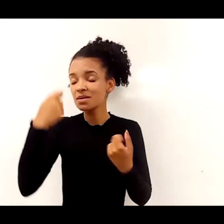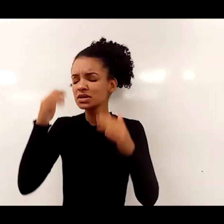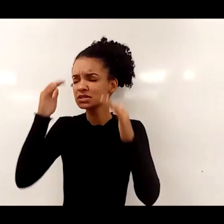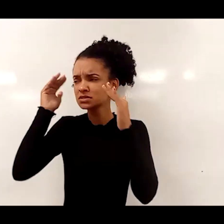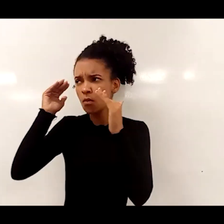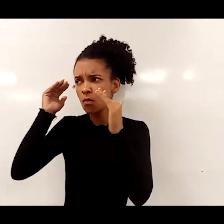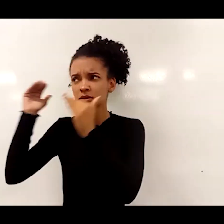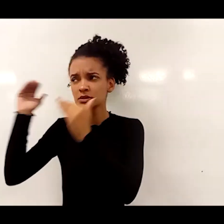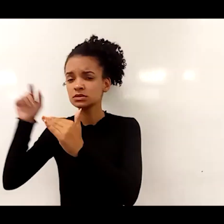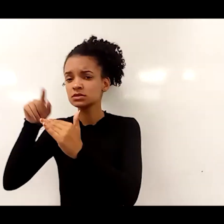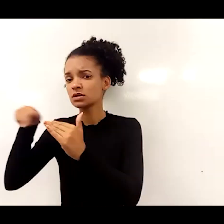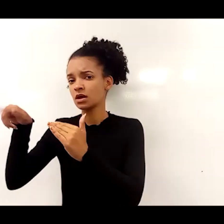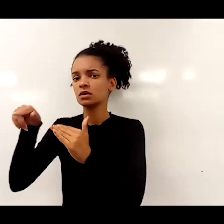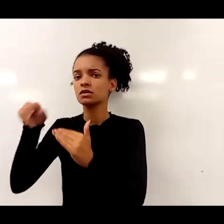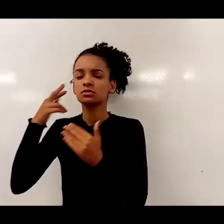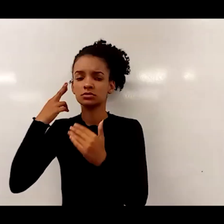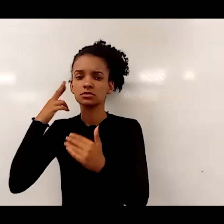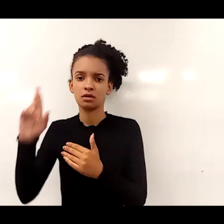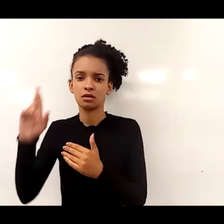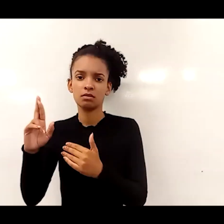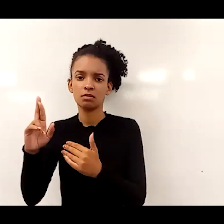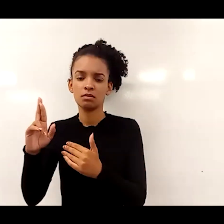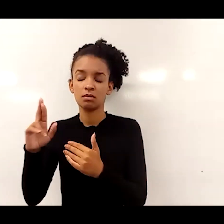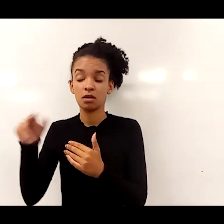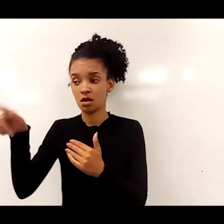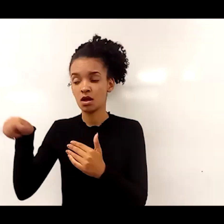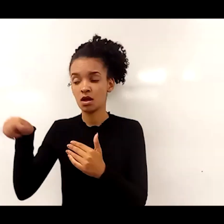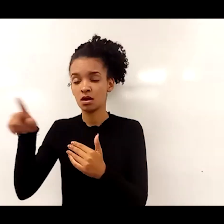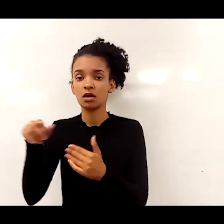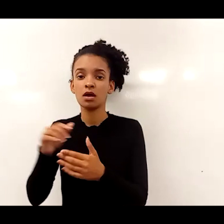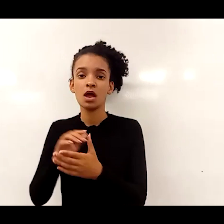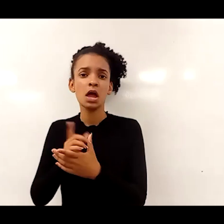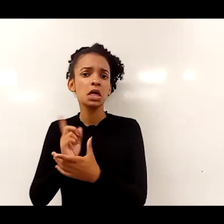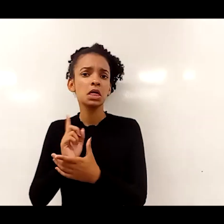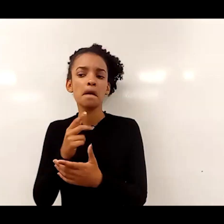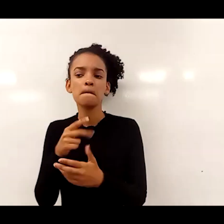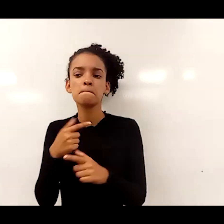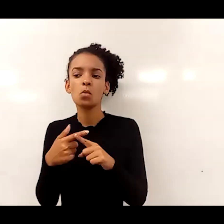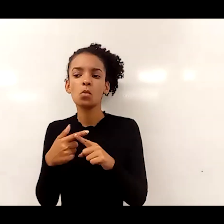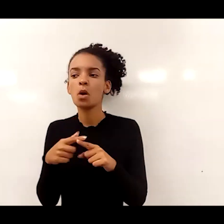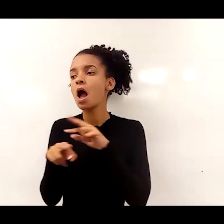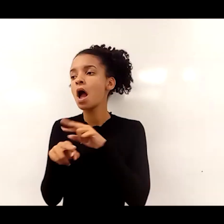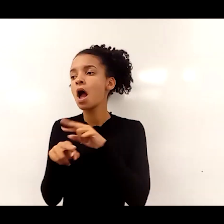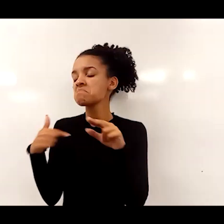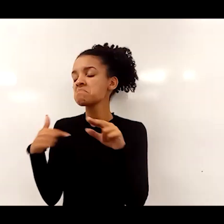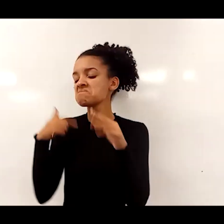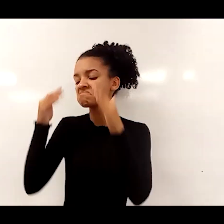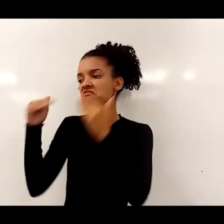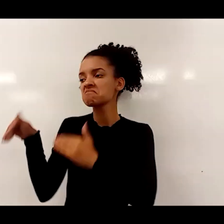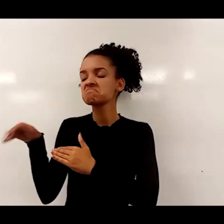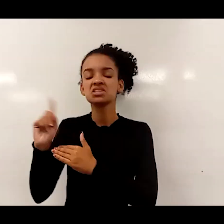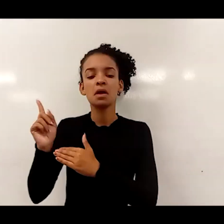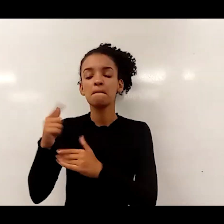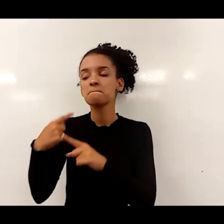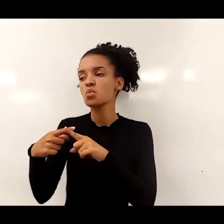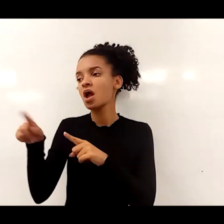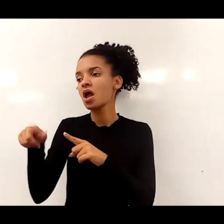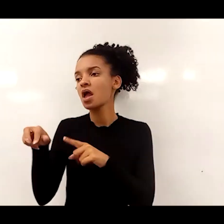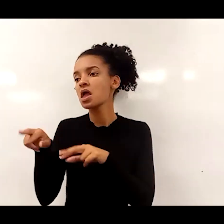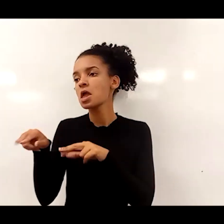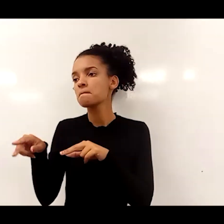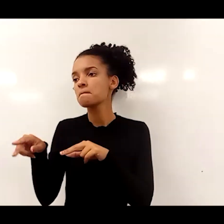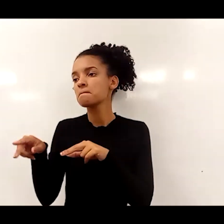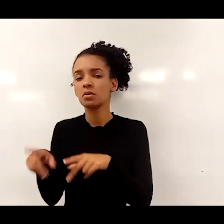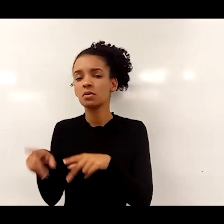senhores. Não é porque agora são irmãos, então não obedece mais ao seu senhor, não faz mais o que o senhor quer, não é isso? Então